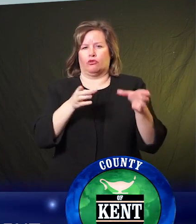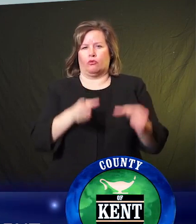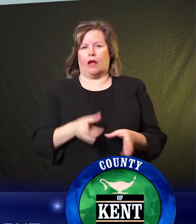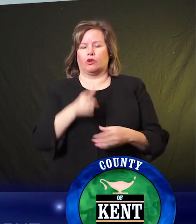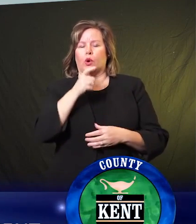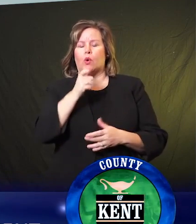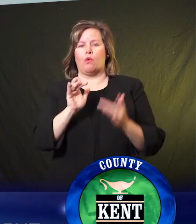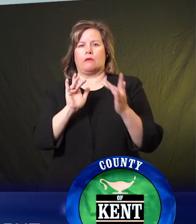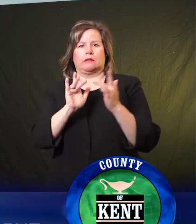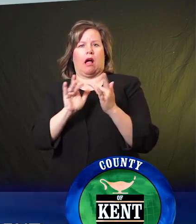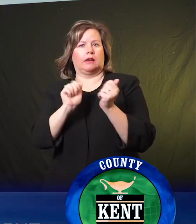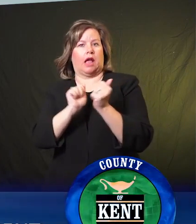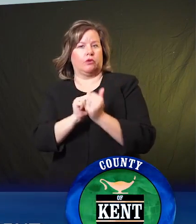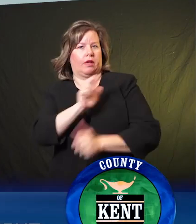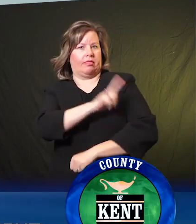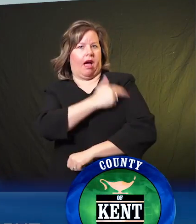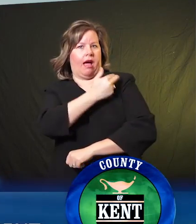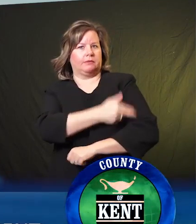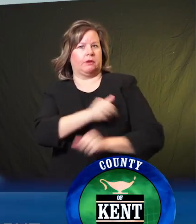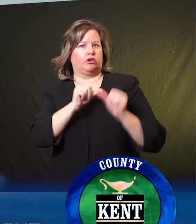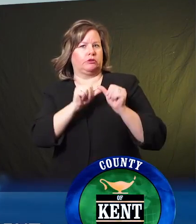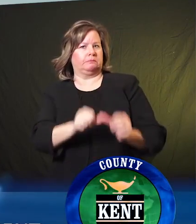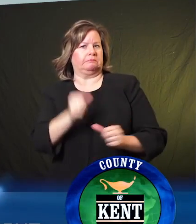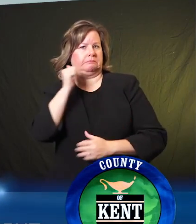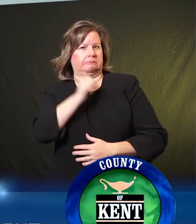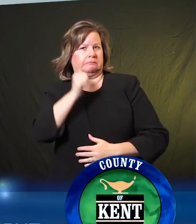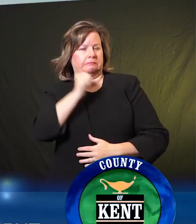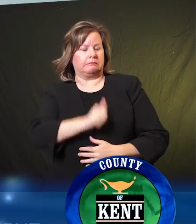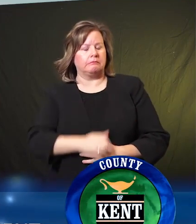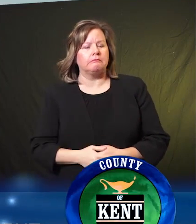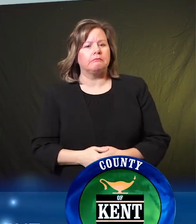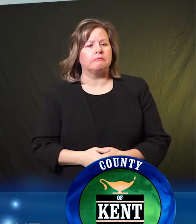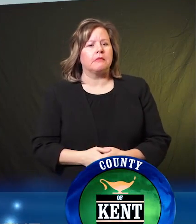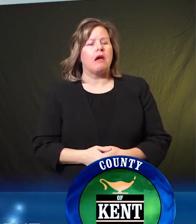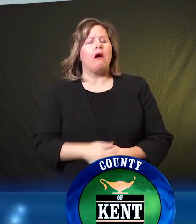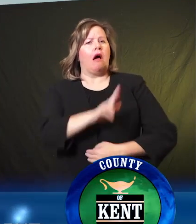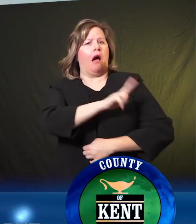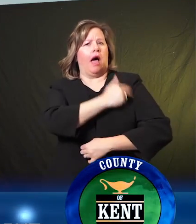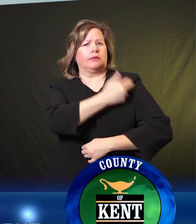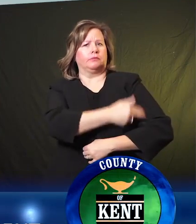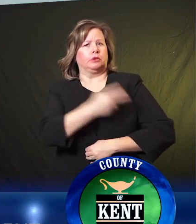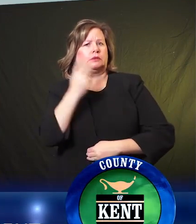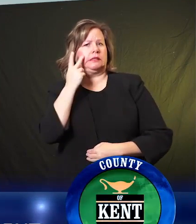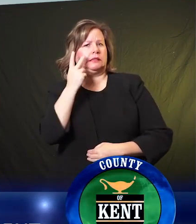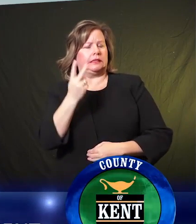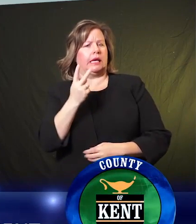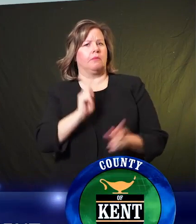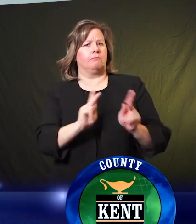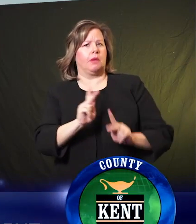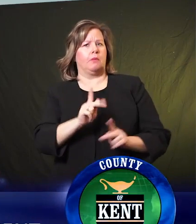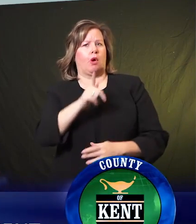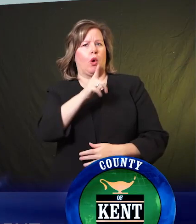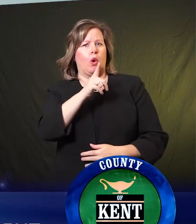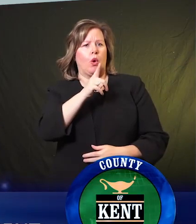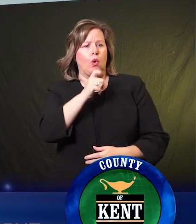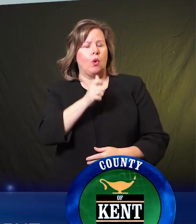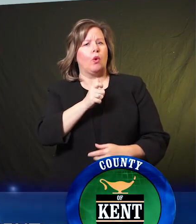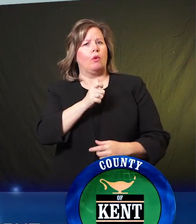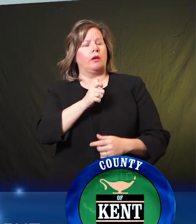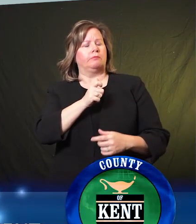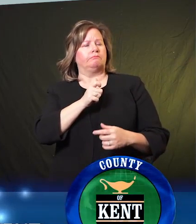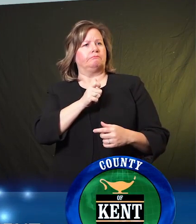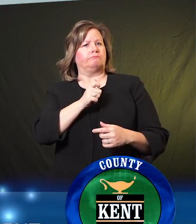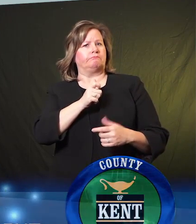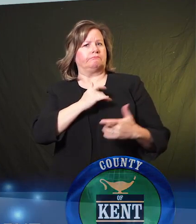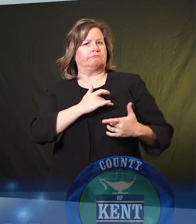me dice que están viendo una tendencia preocupante en las personas que están luchando con síntomas consistentes con ataque cardíaco y